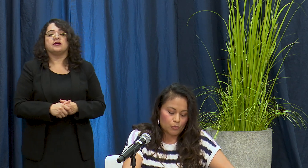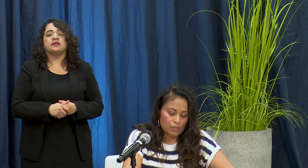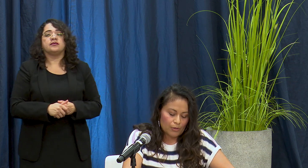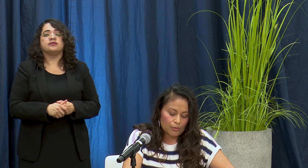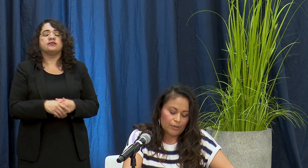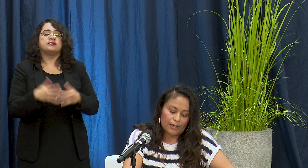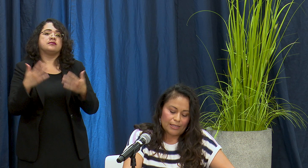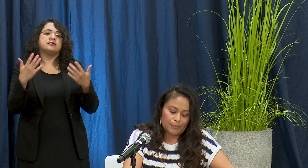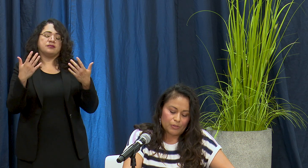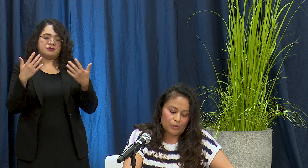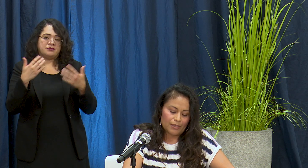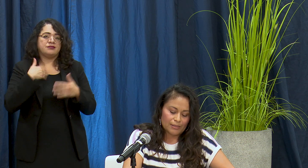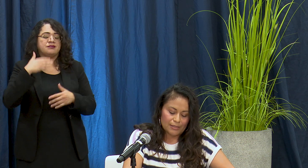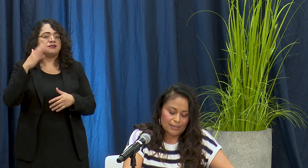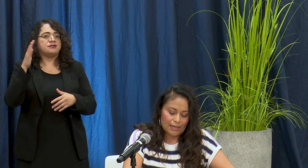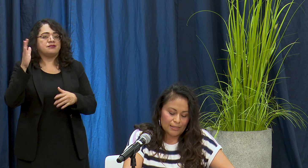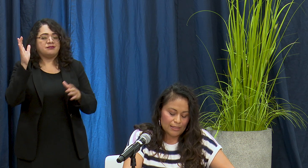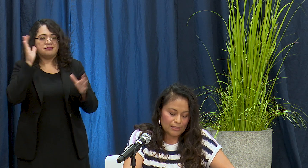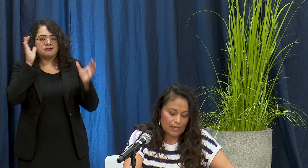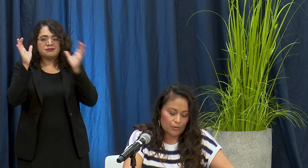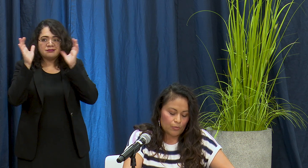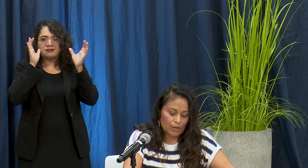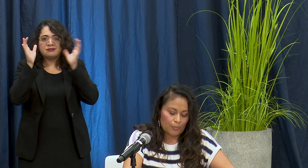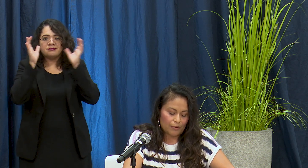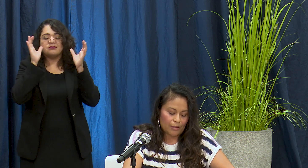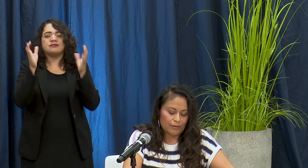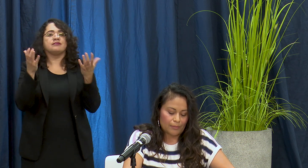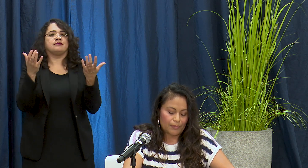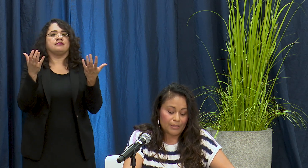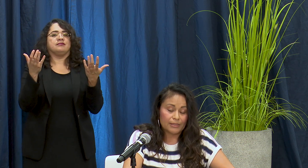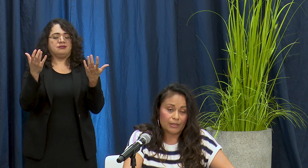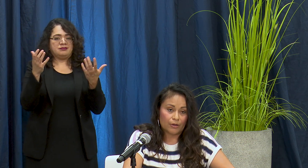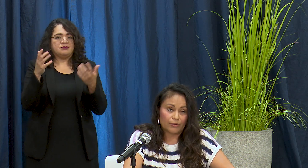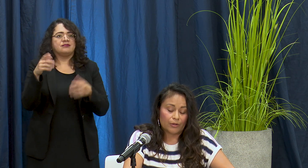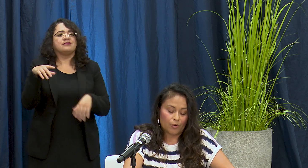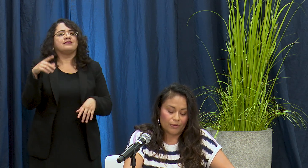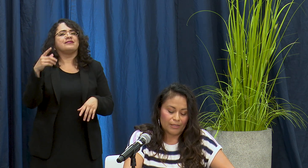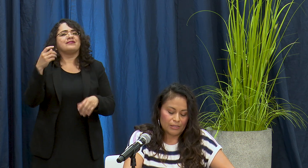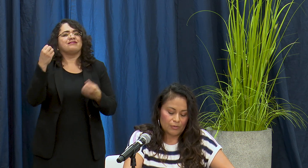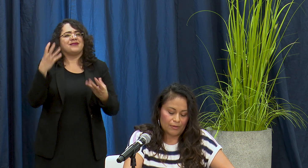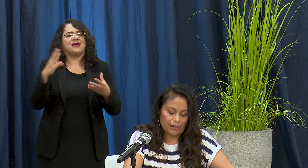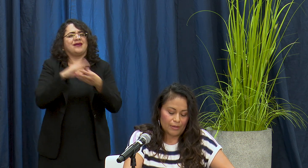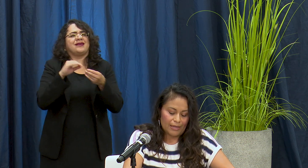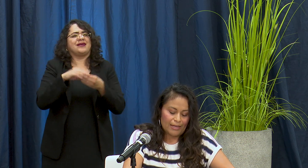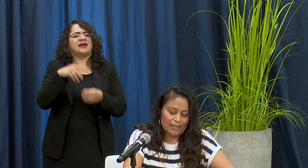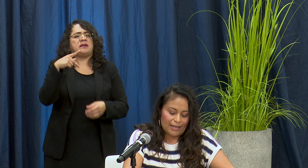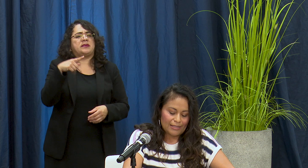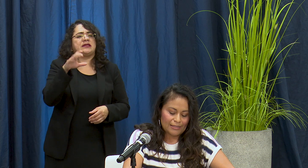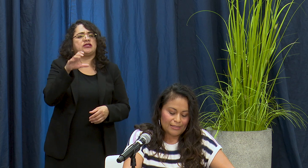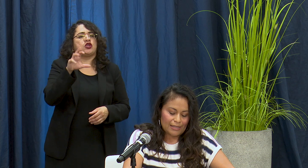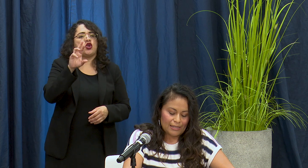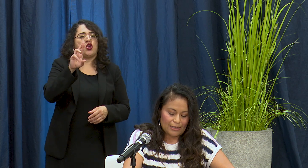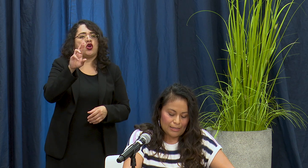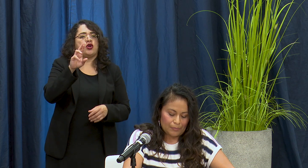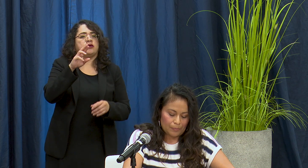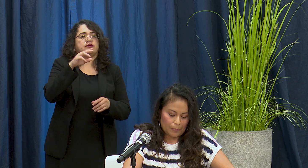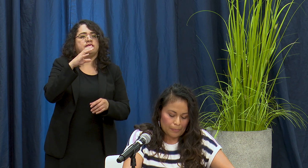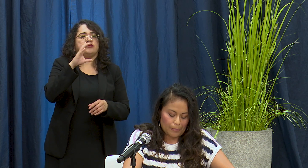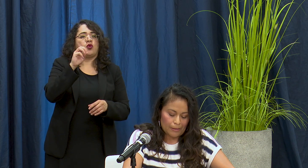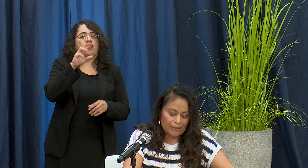Hemos escuchado que las personas se han realizado una prueba de PCR de COVID-19, ya